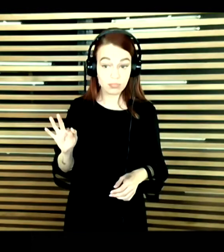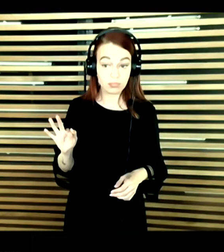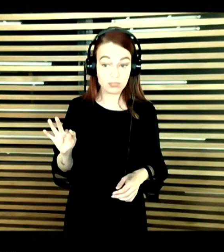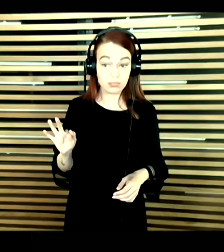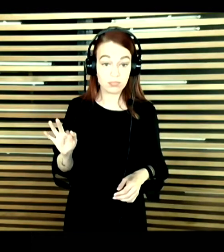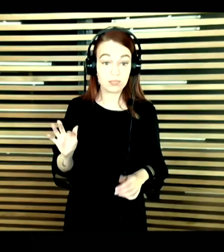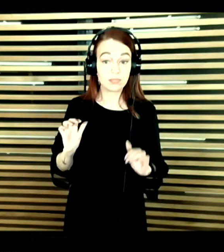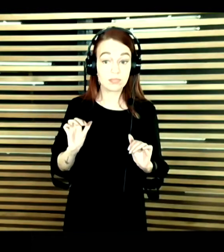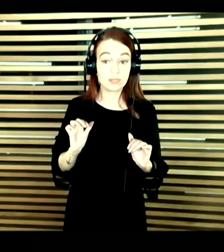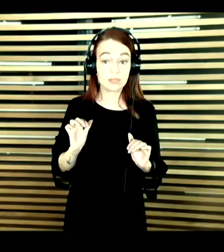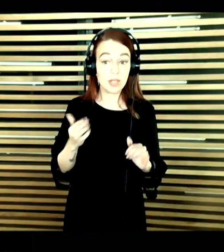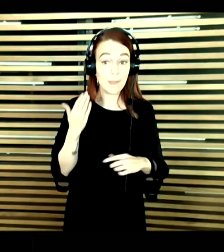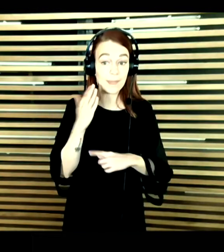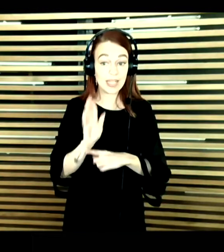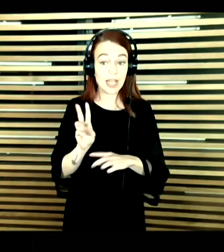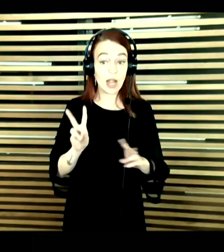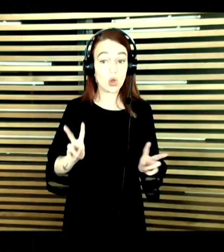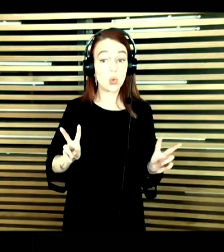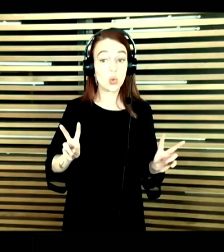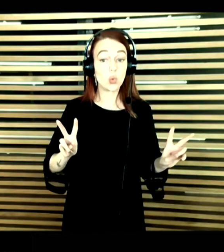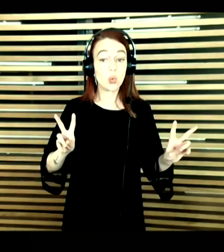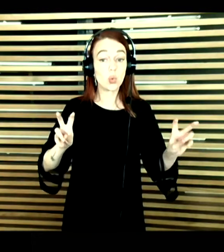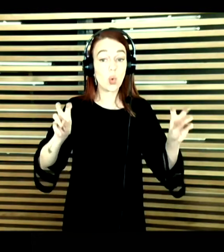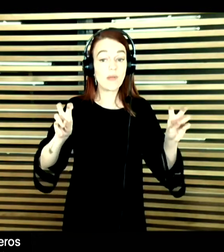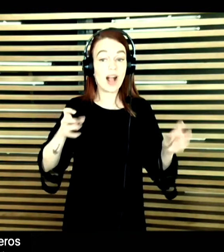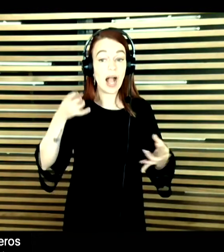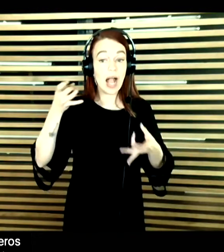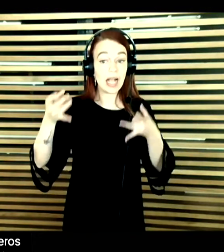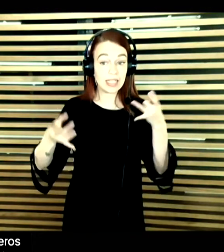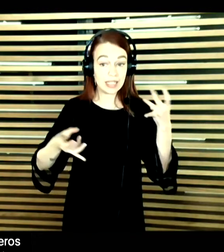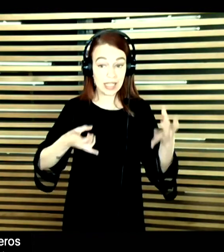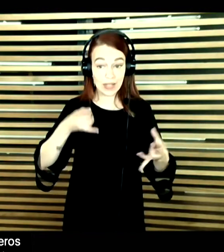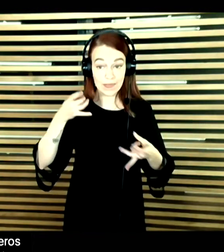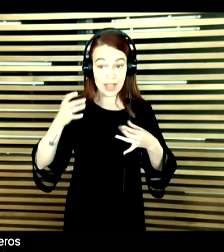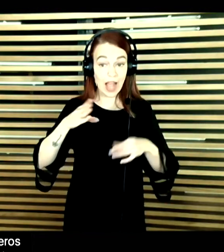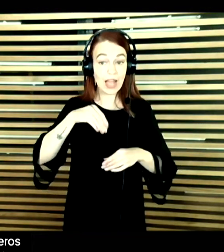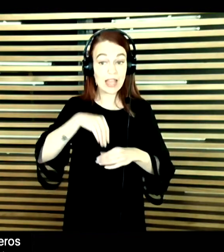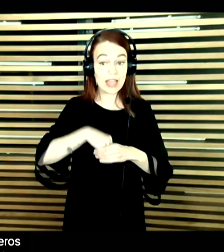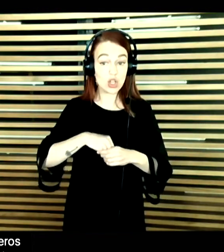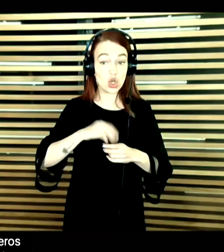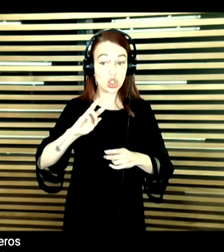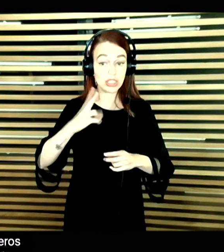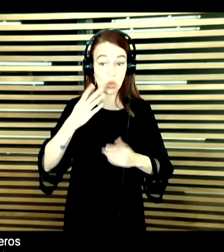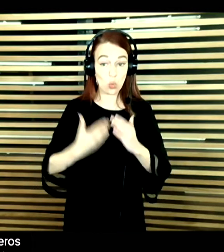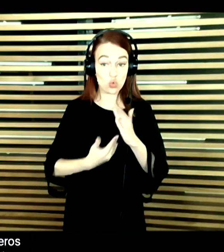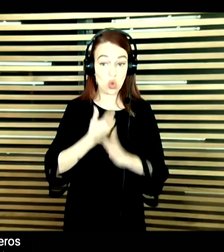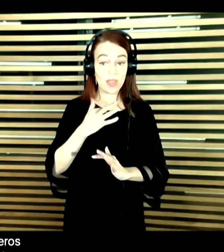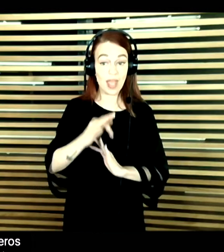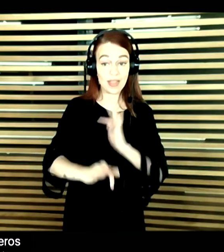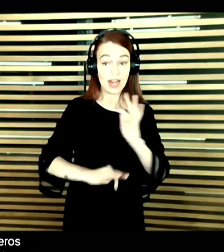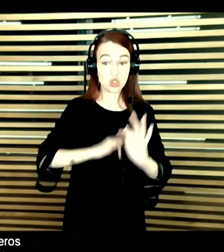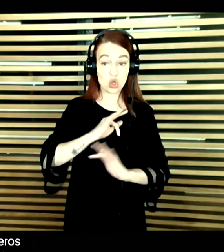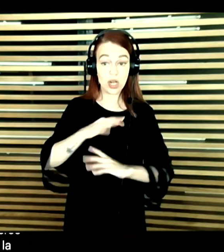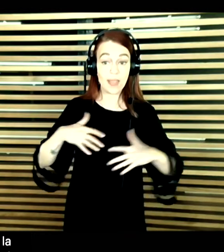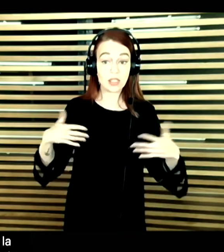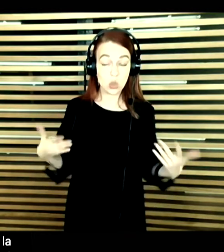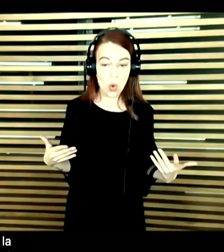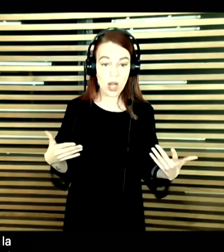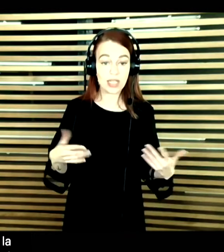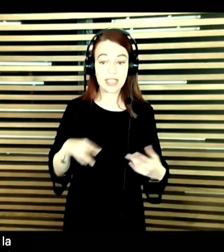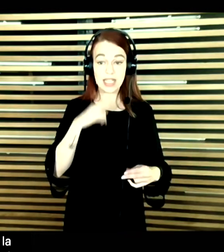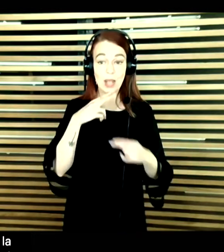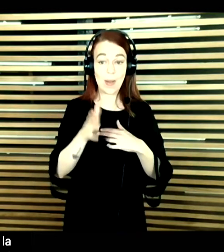pasar a presentaros la nueva actividad de esta segunda sesión de las jornadas, que es la Mano